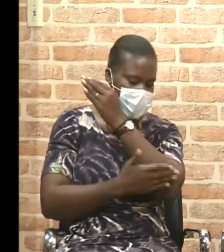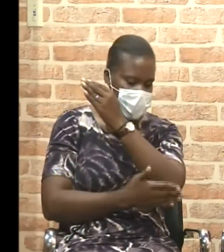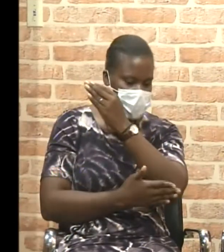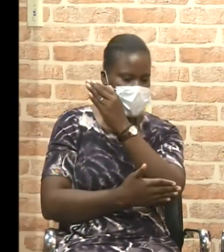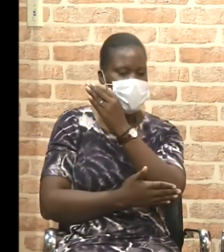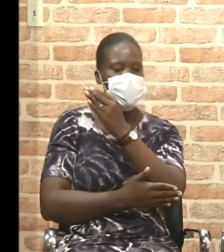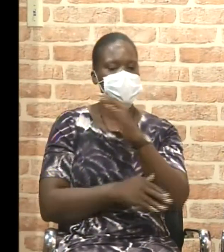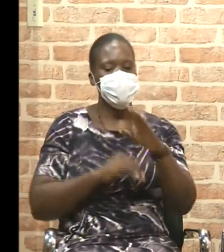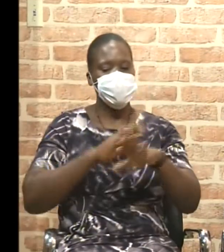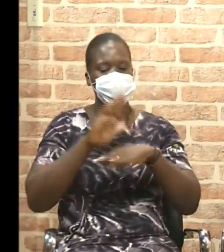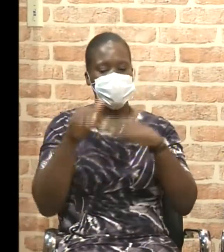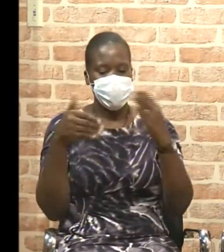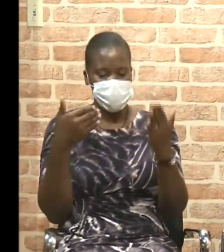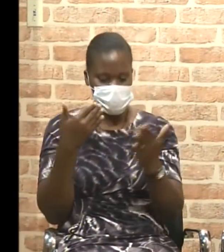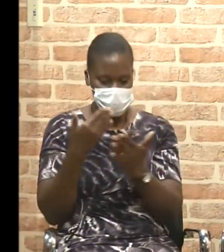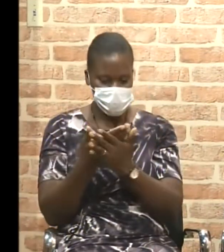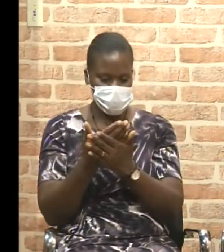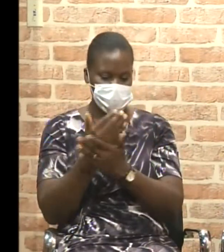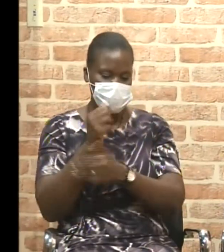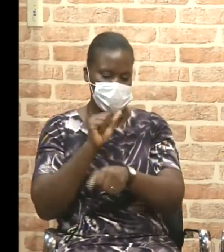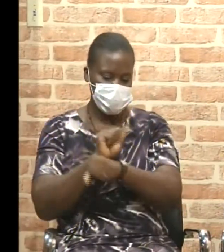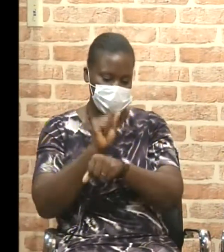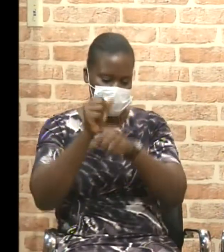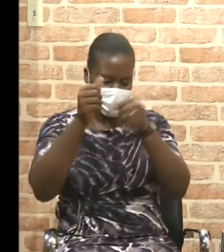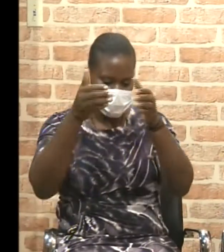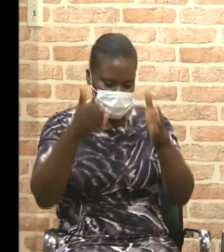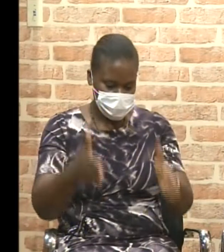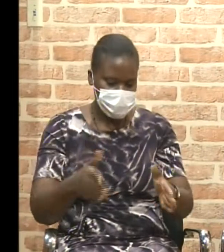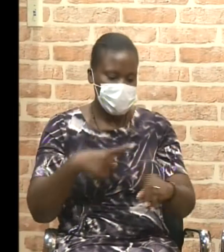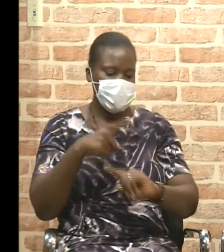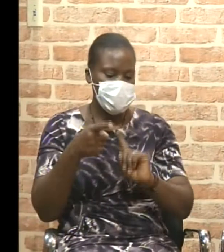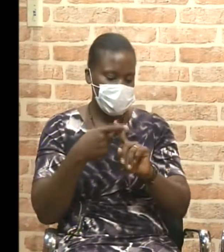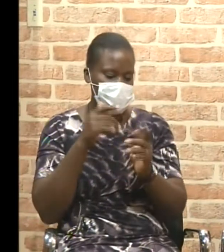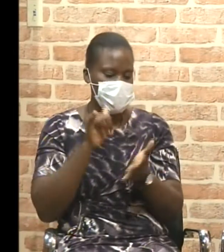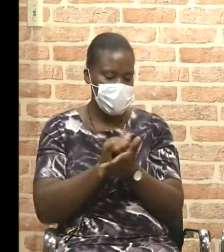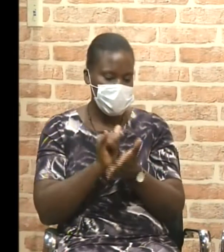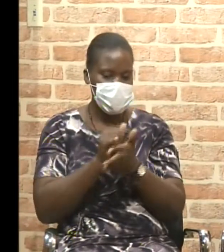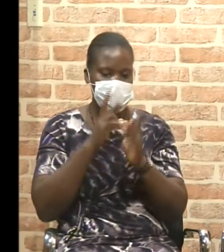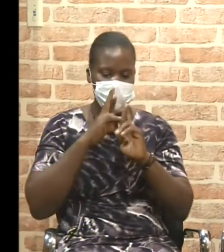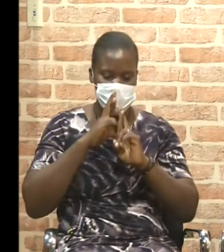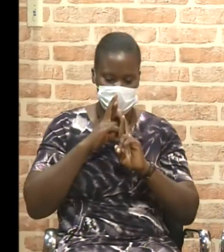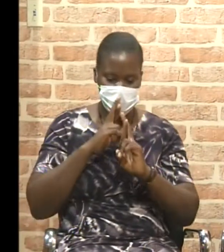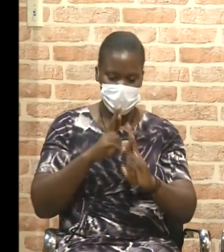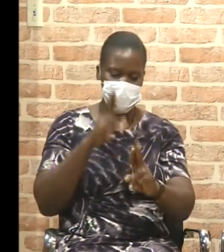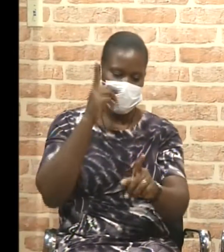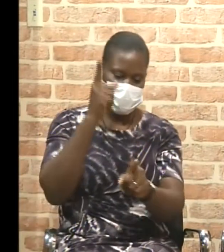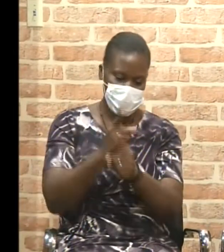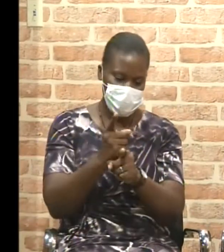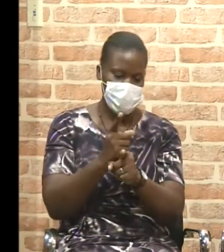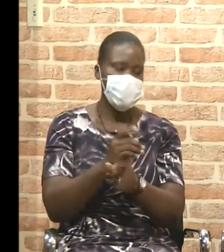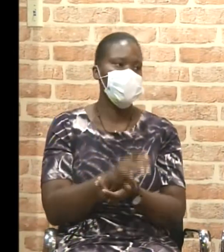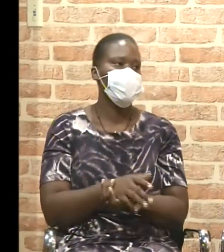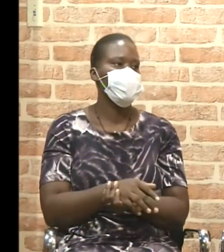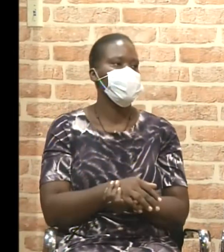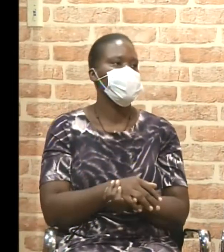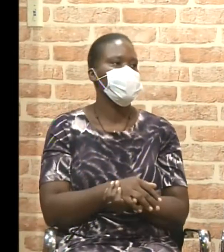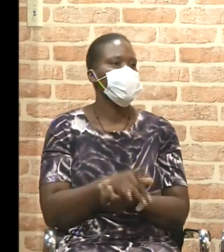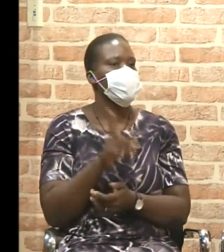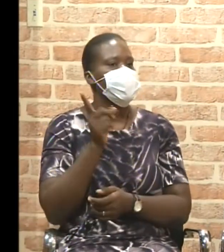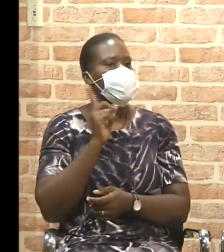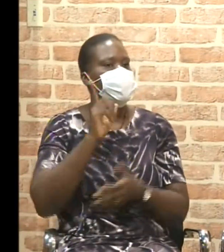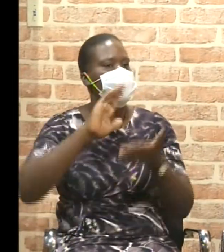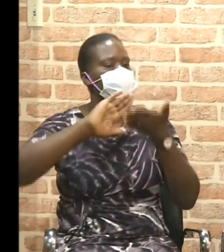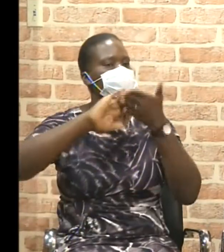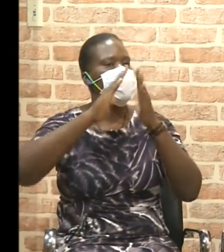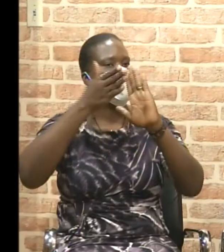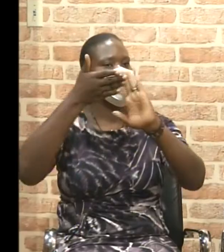feedback tout de emploi qui est en coordination, le ça n'a pas capable de fournir une réponse qui est plus assurée. Mm-hmm. Il y a des communautés,